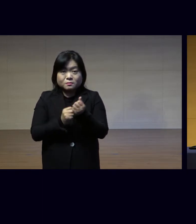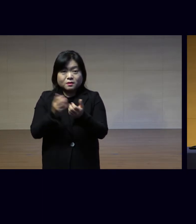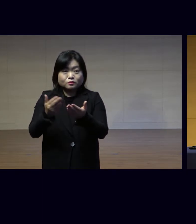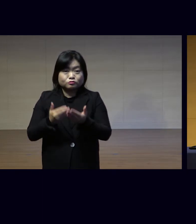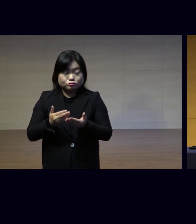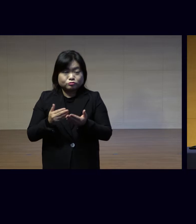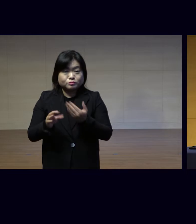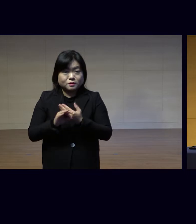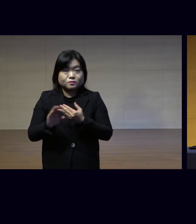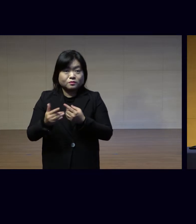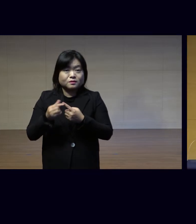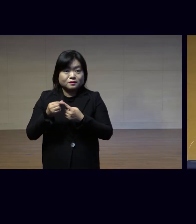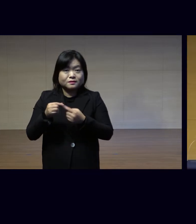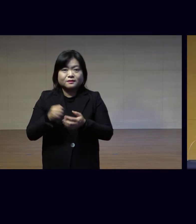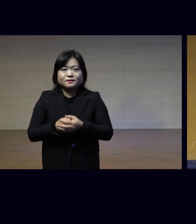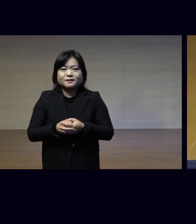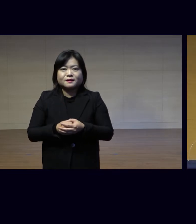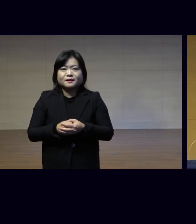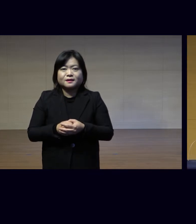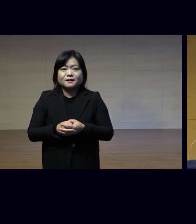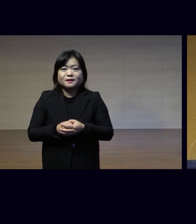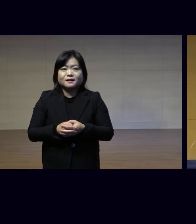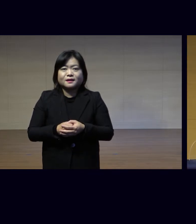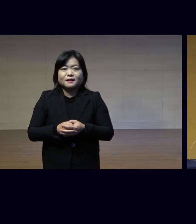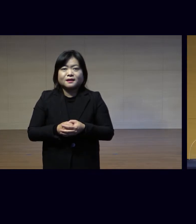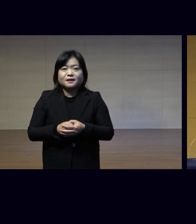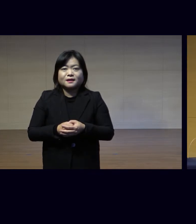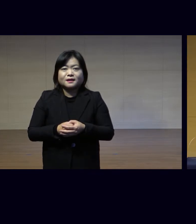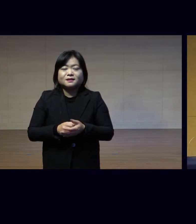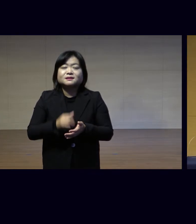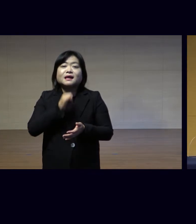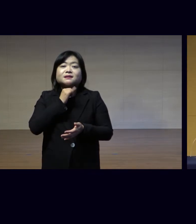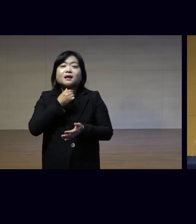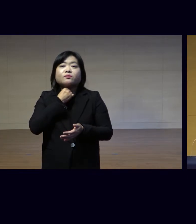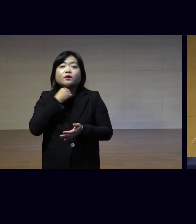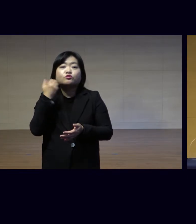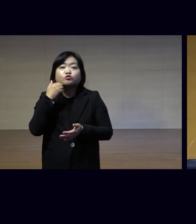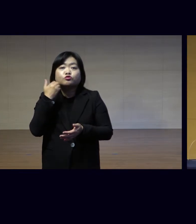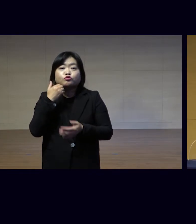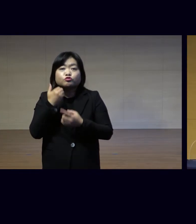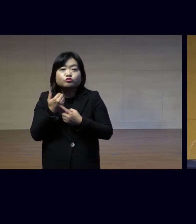질문 될 것 같습니다. 아까 뭐 자살하려 했다는 사람이 누구였습니까?